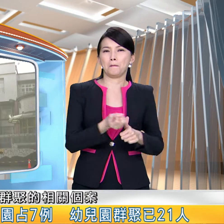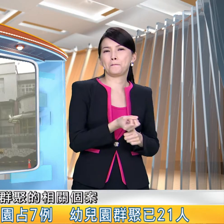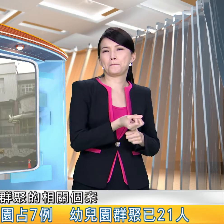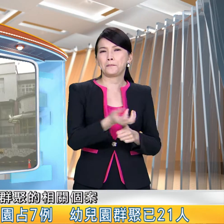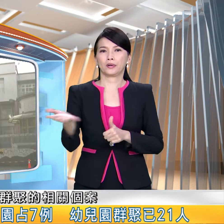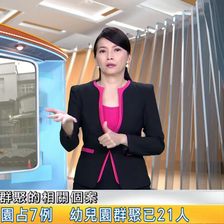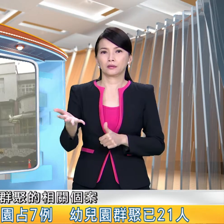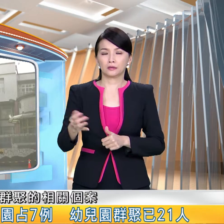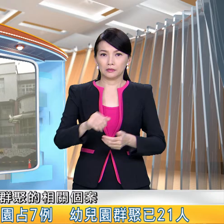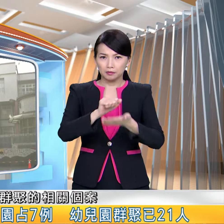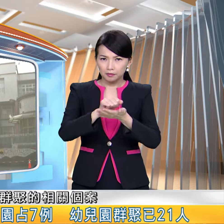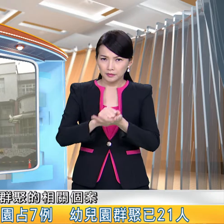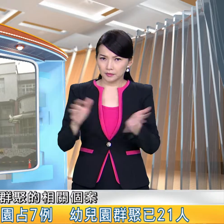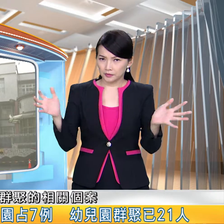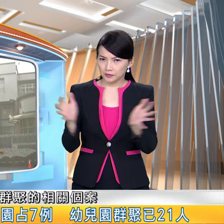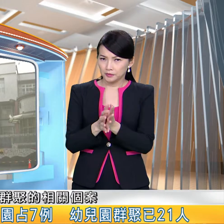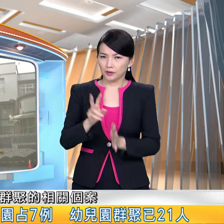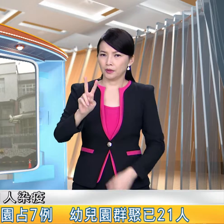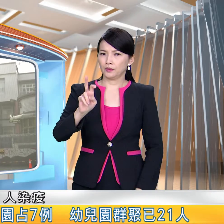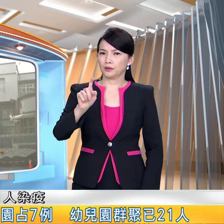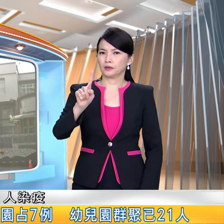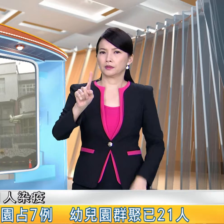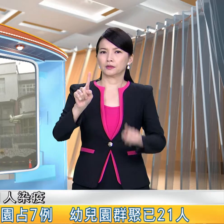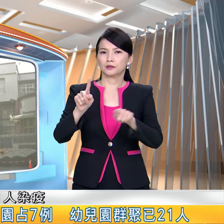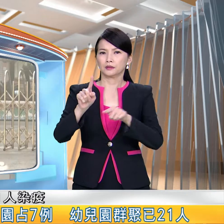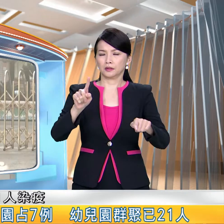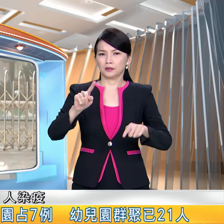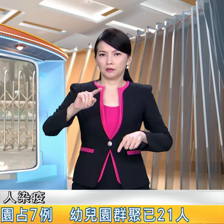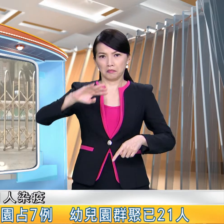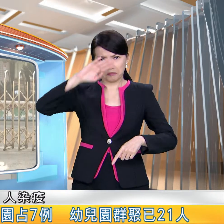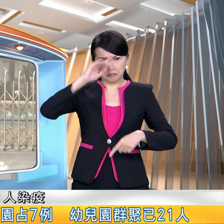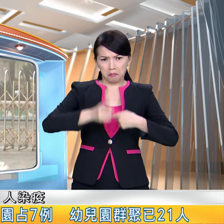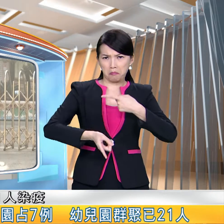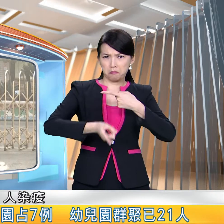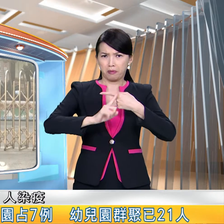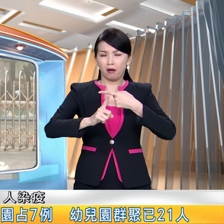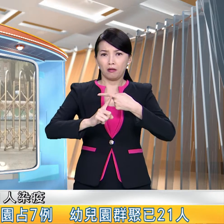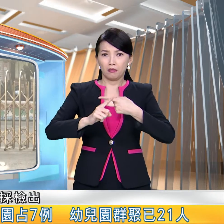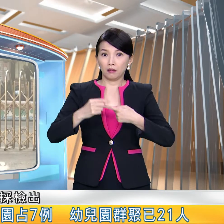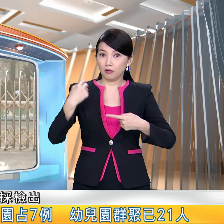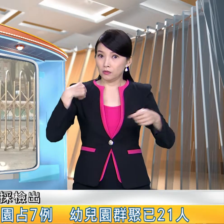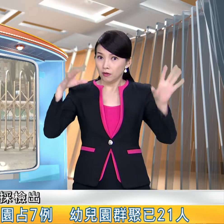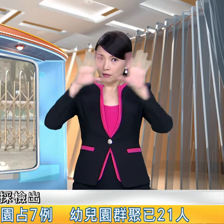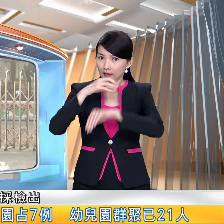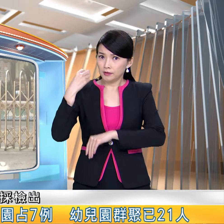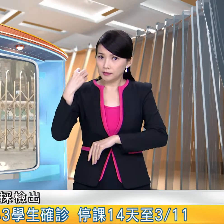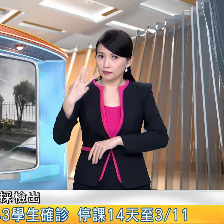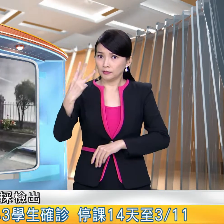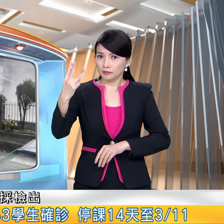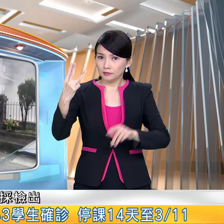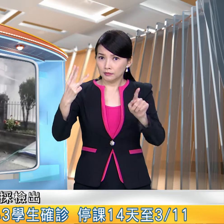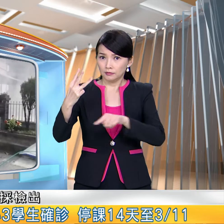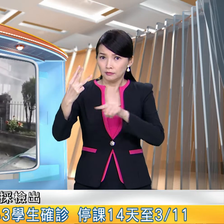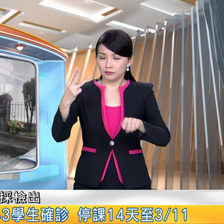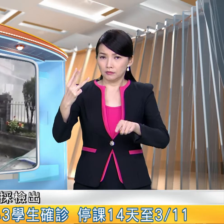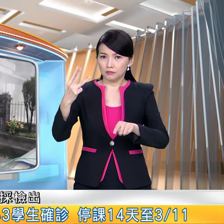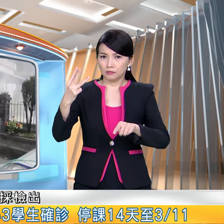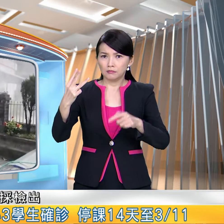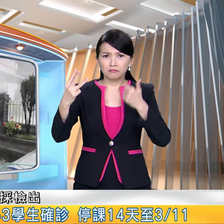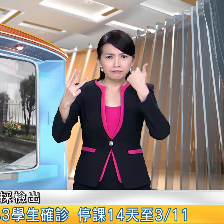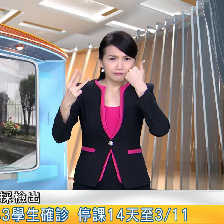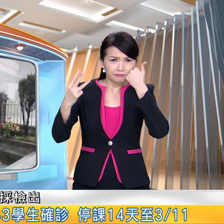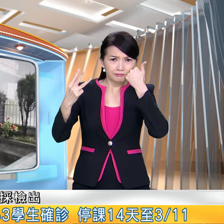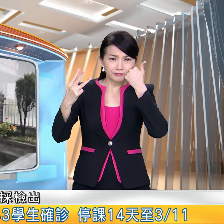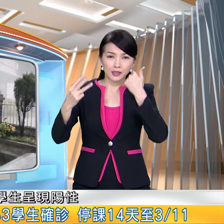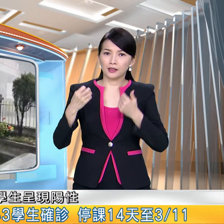米迪幼儿园群聚的相关个案已经累计有21人染疫。桃园昨天晚上匡列